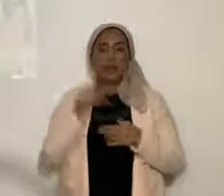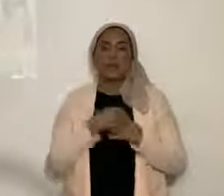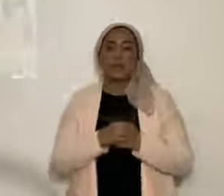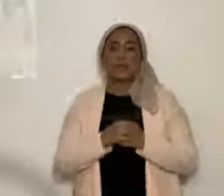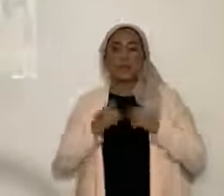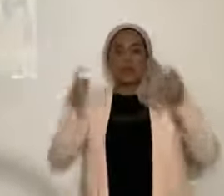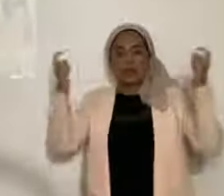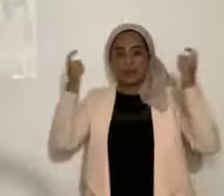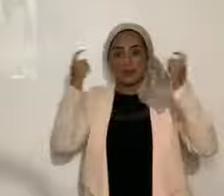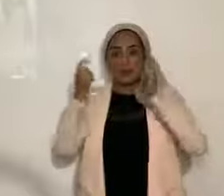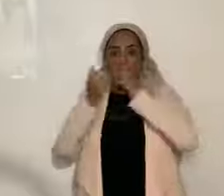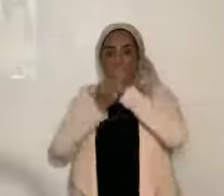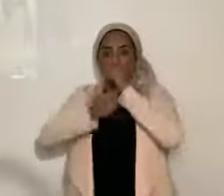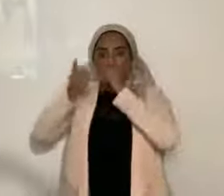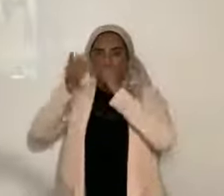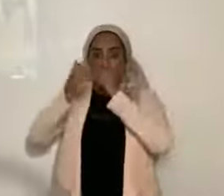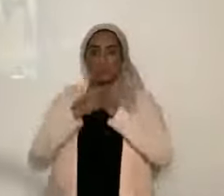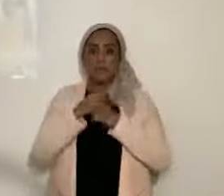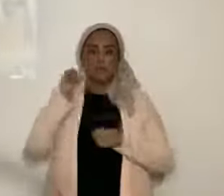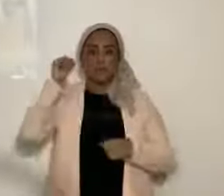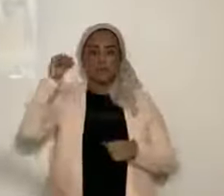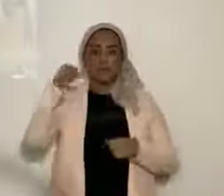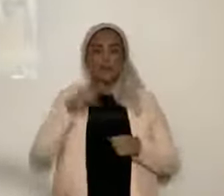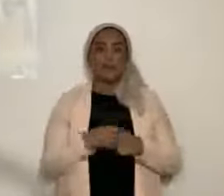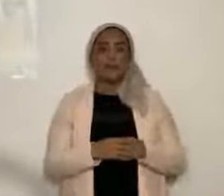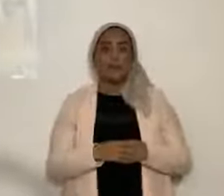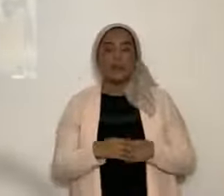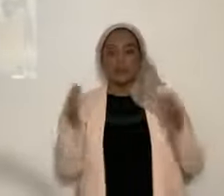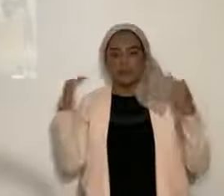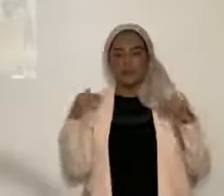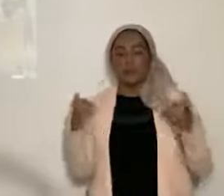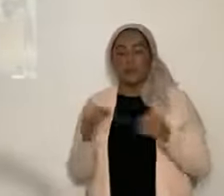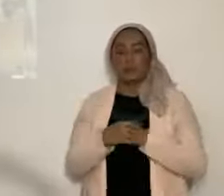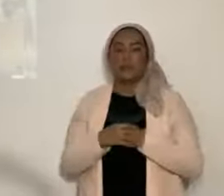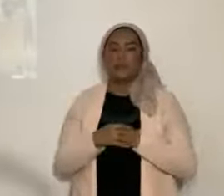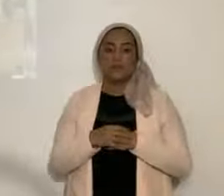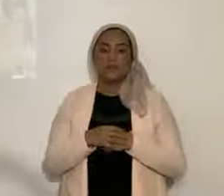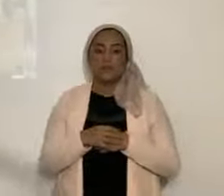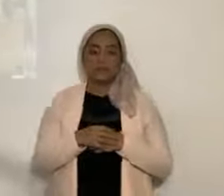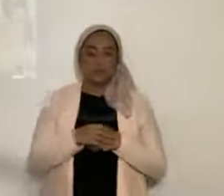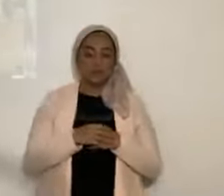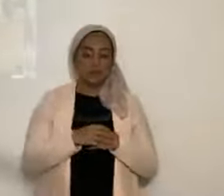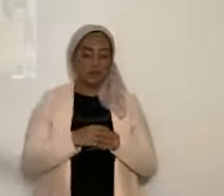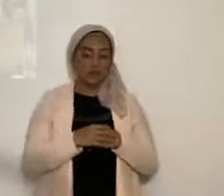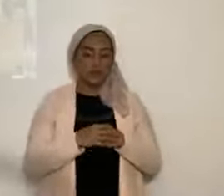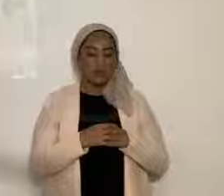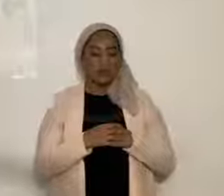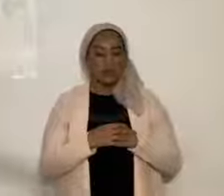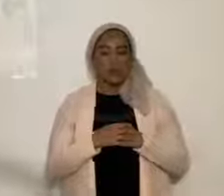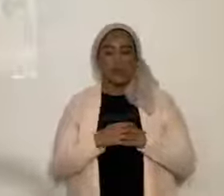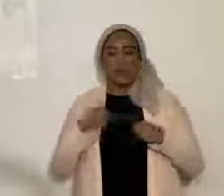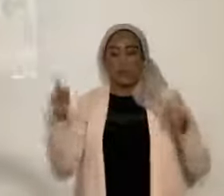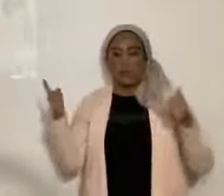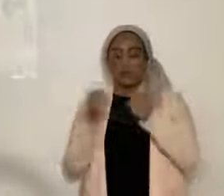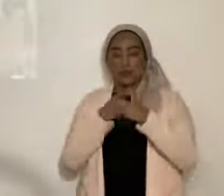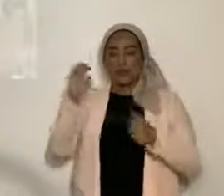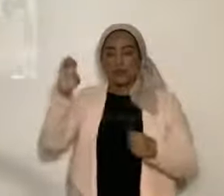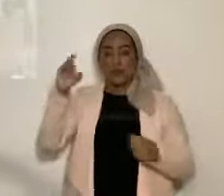la fiesta de las trompetas, ¿sí? Bueno, entonces la idea es esta, desde el primero de